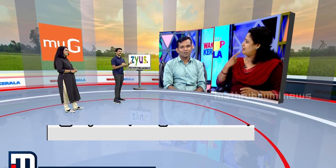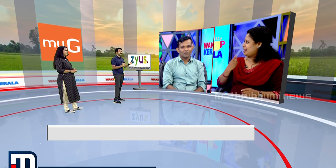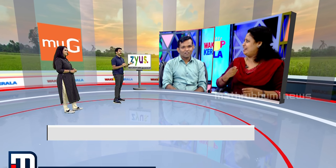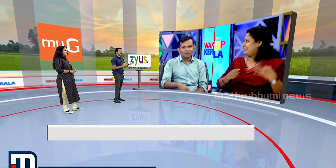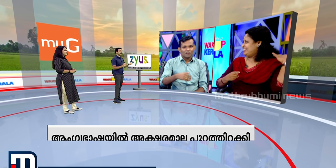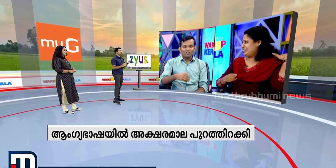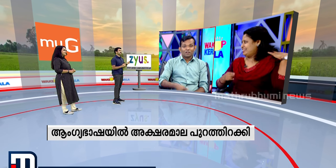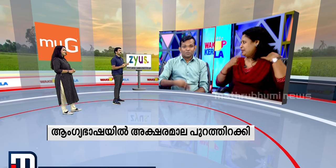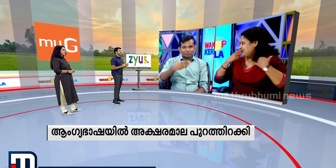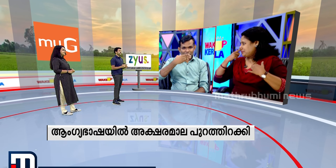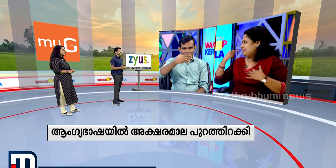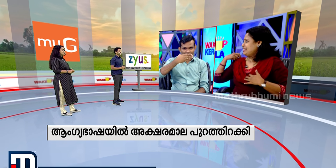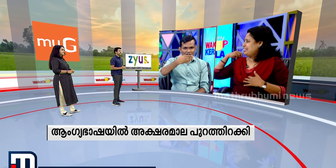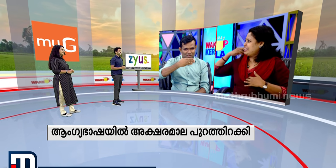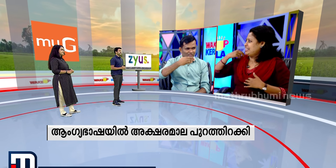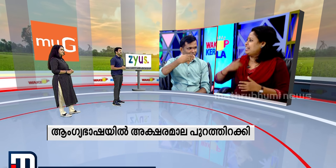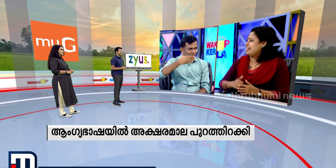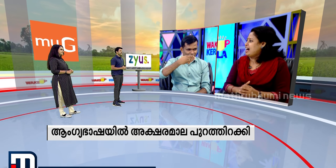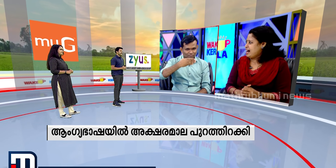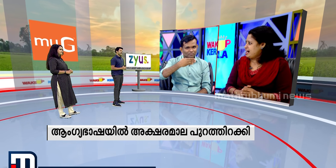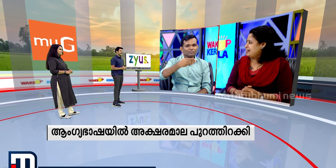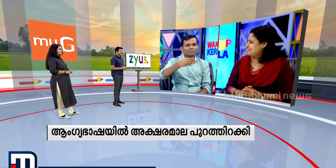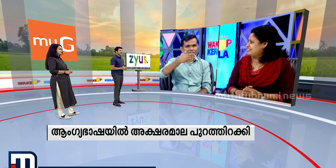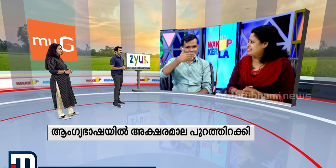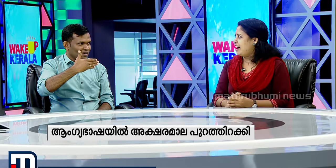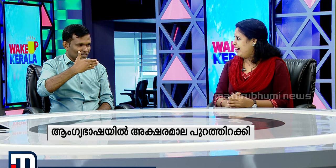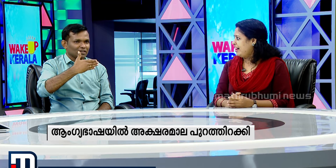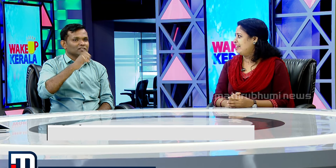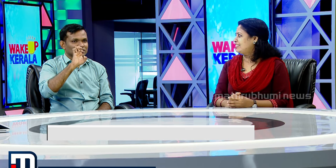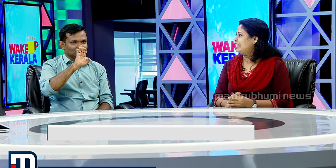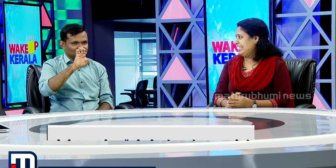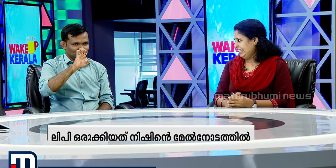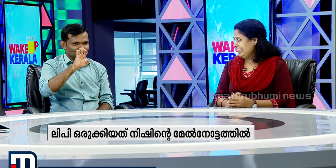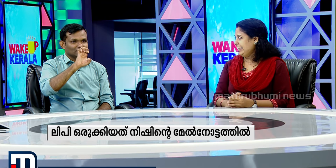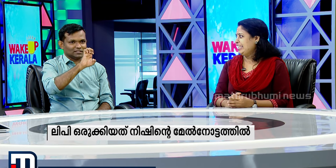നിങ്ങൾ അവതരിപ്പിക്കുക എന്നുള്ളത് ഇതാണ്